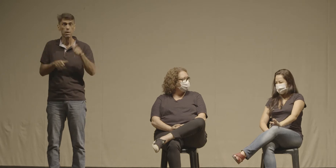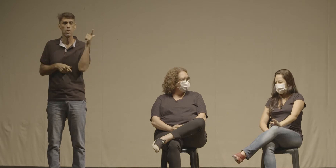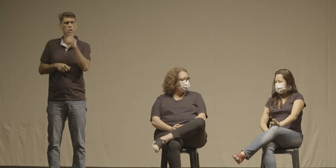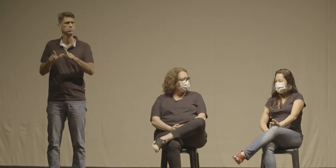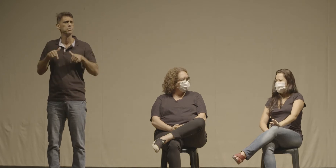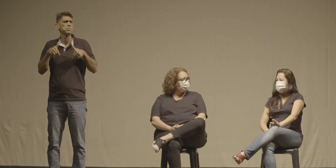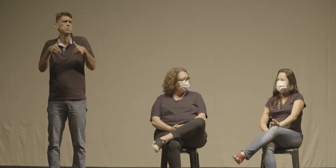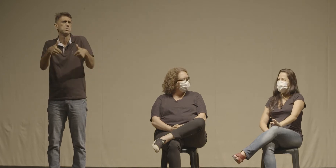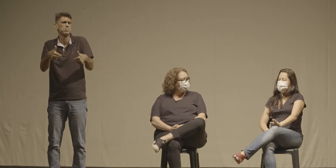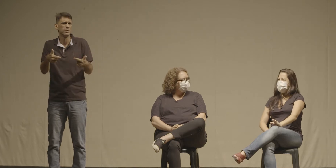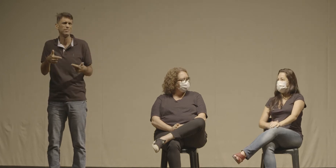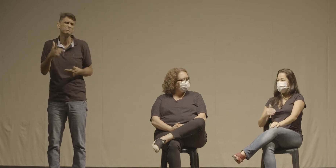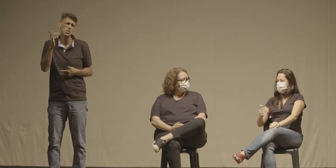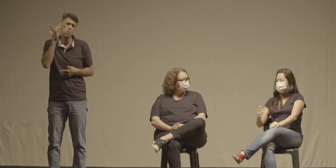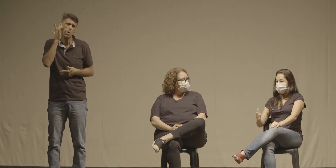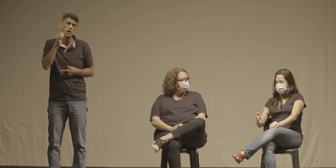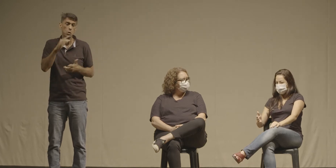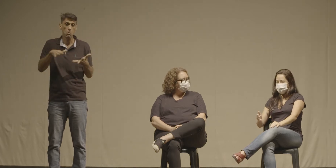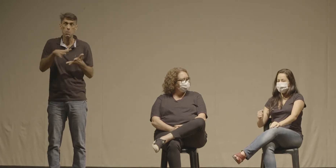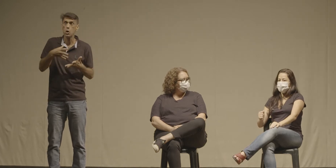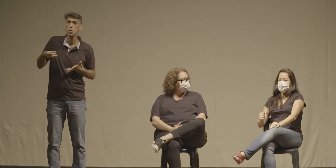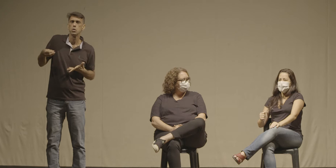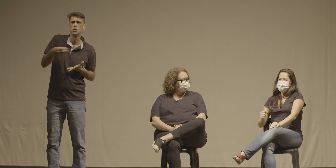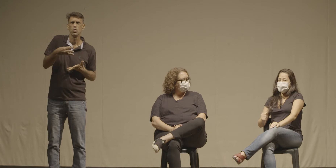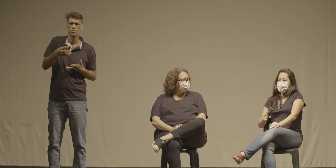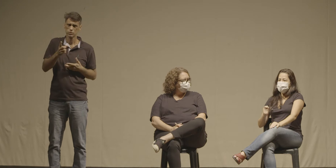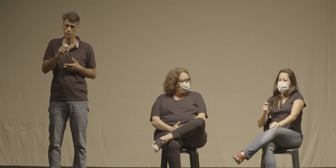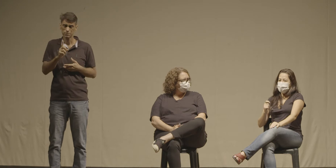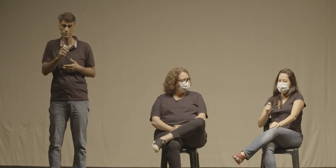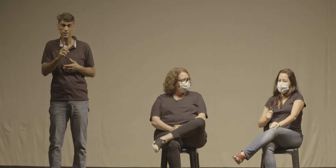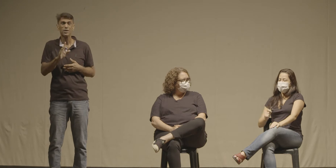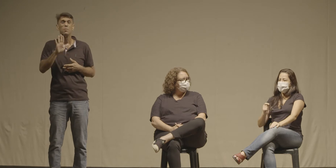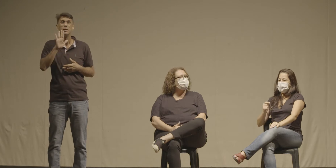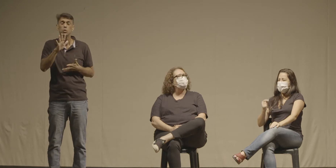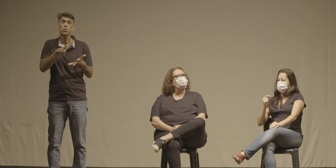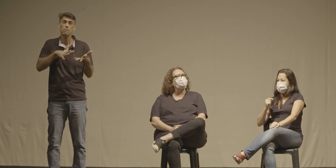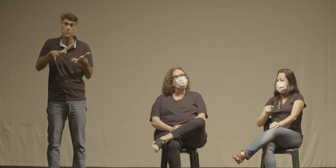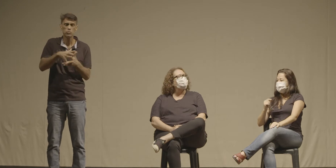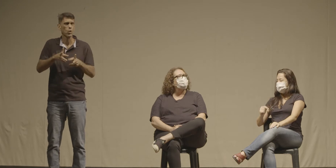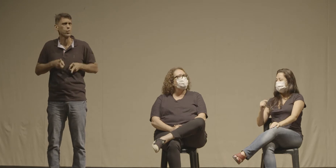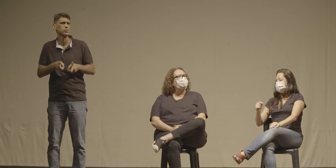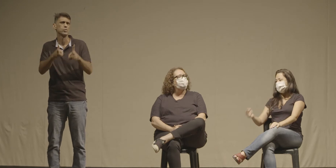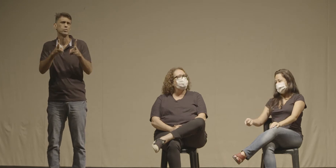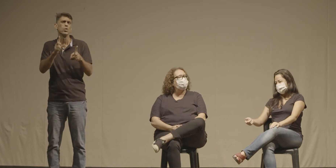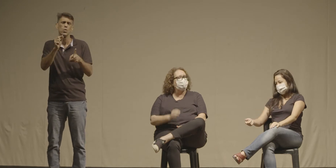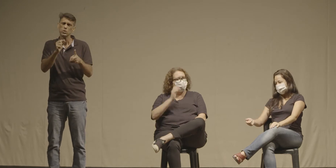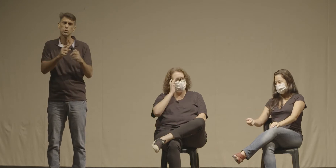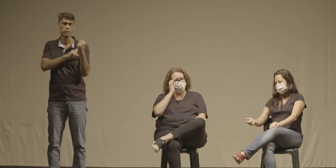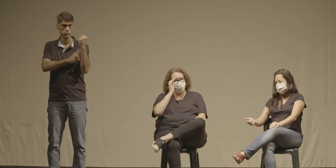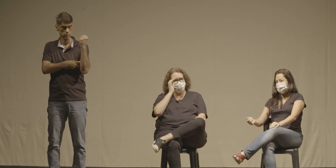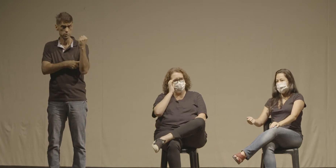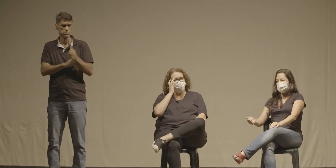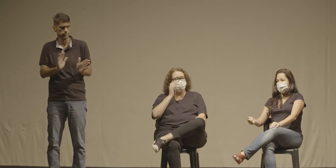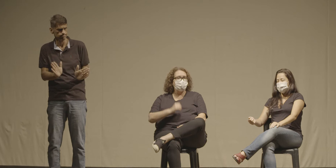realizar. Não acho que é um movimento inovador, mas acho que é um movimento que tem que continuar sendo fortalecido,